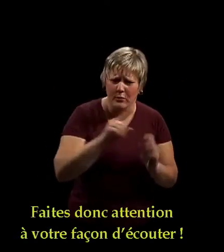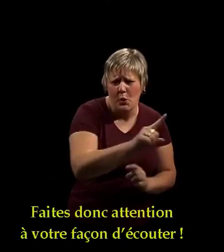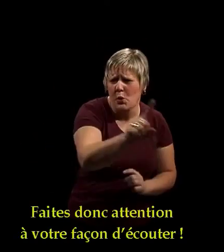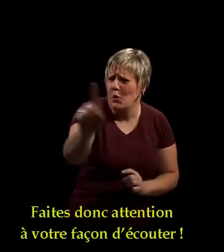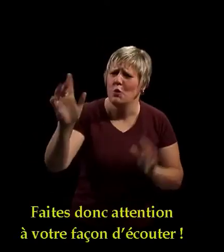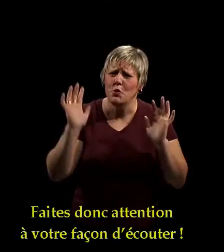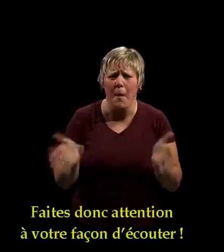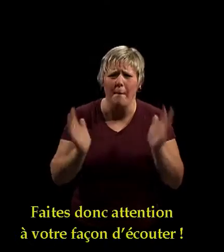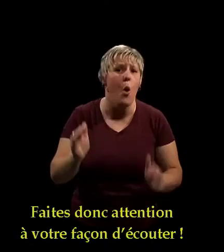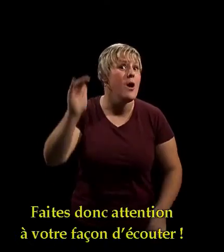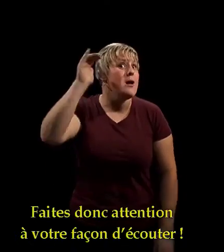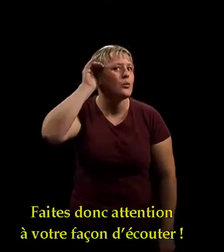votre façon d'écouter.